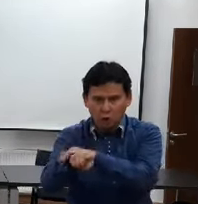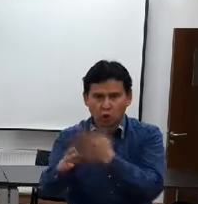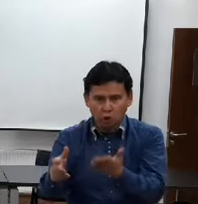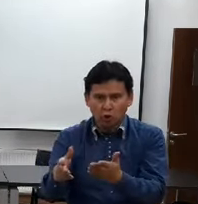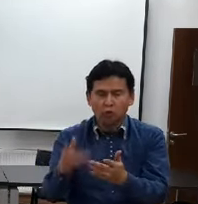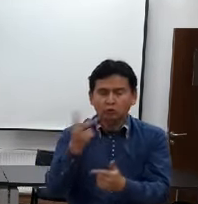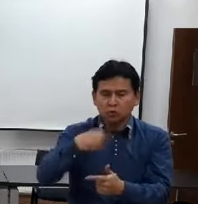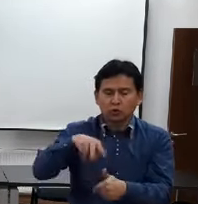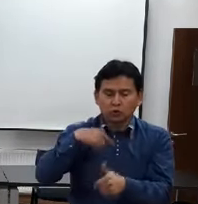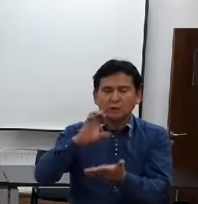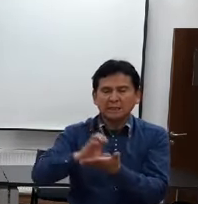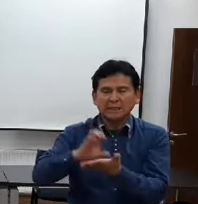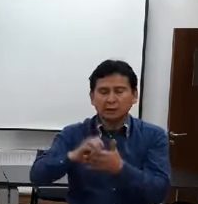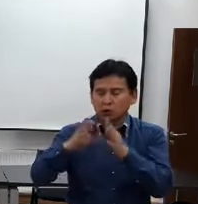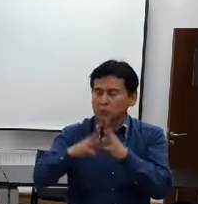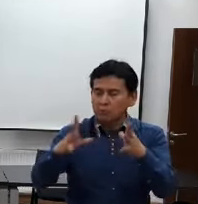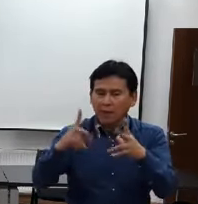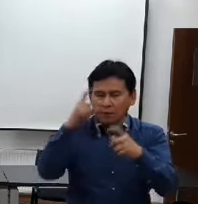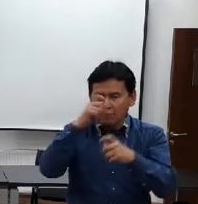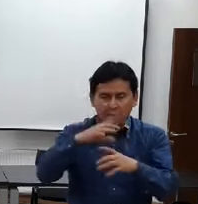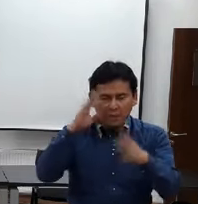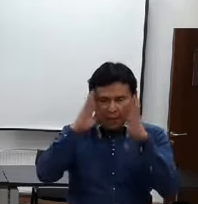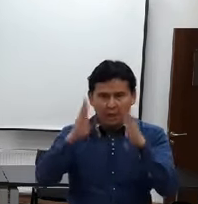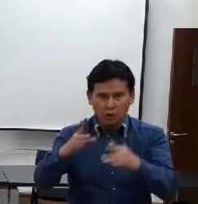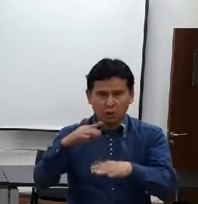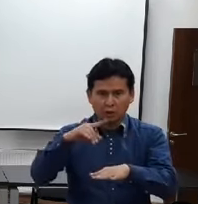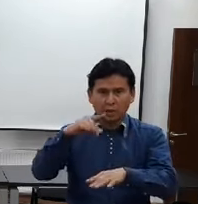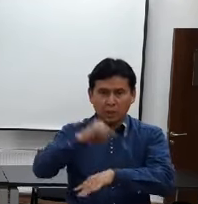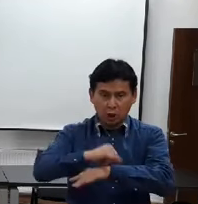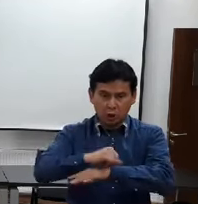como nuestro centro de mayor complejidad de nuestra región